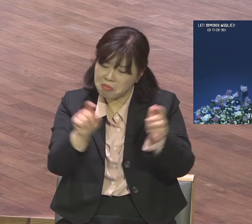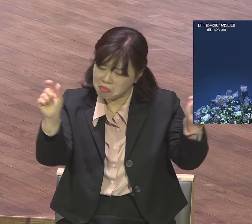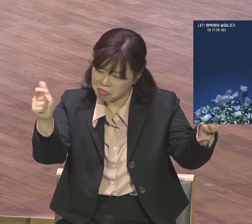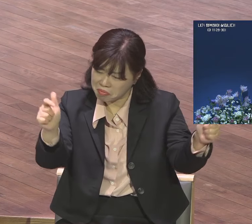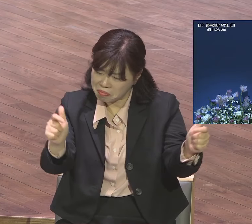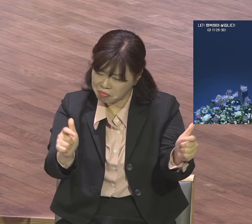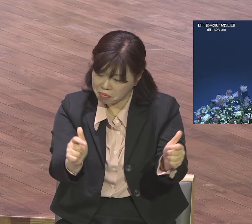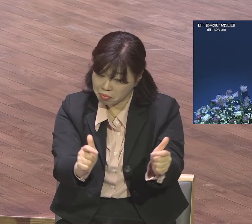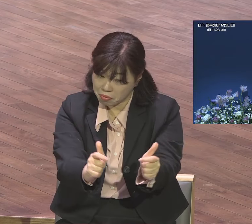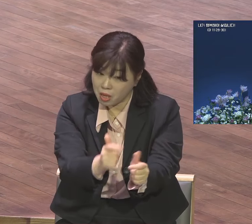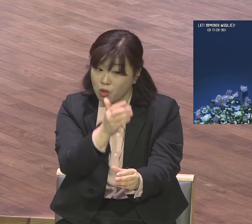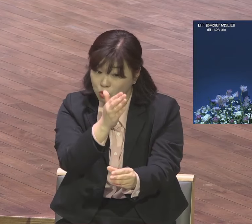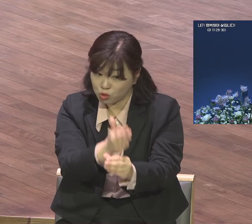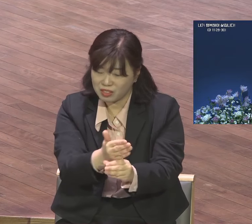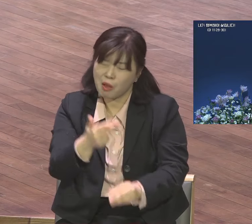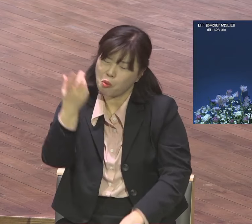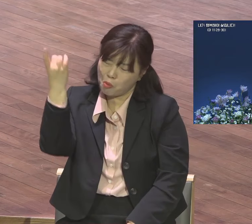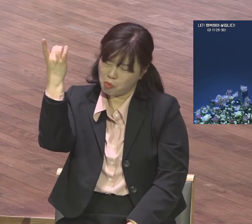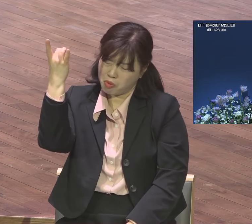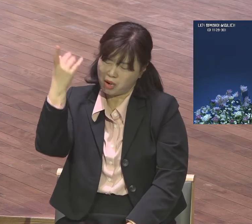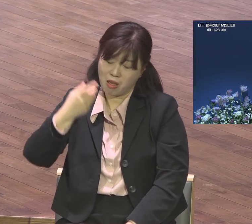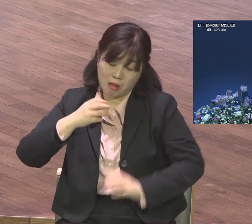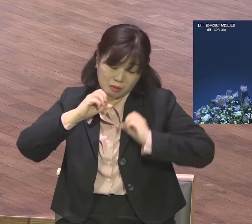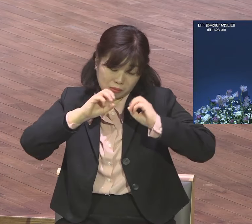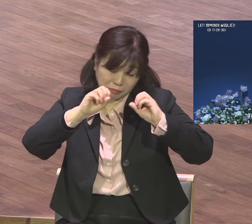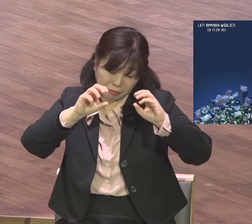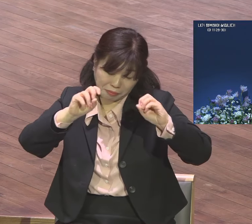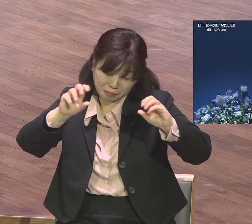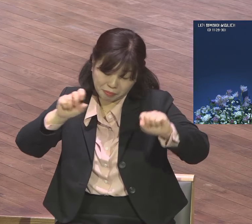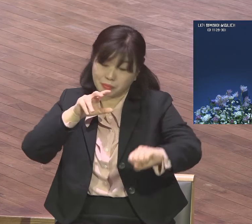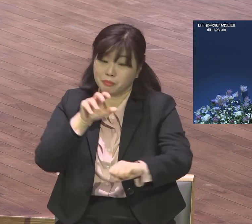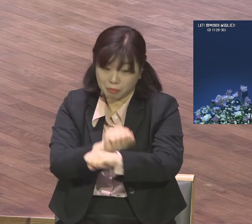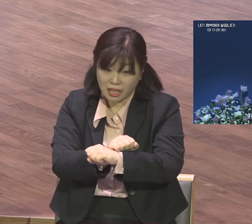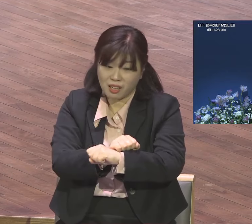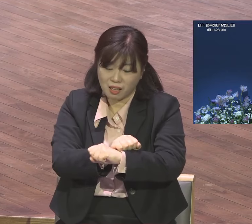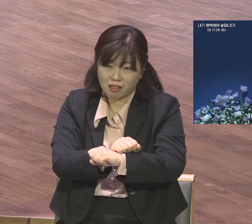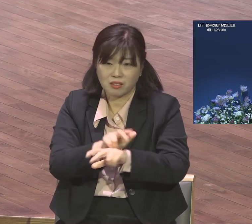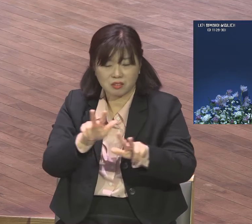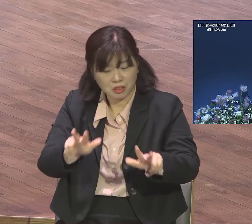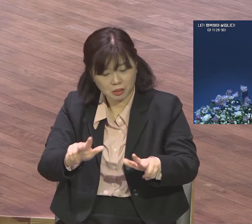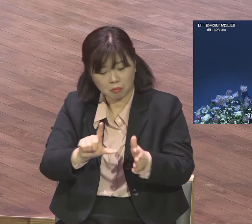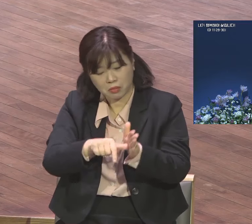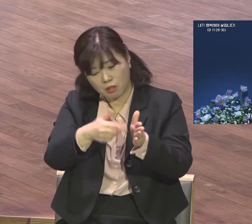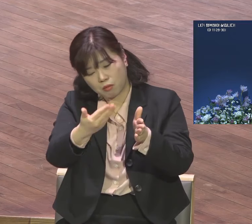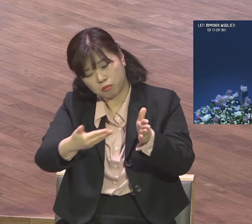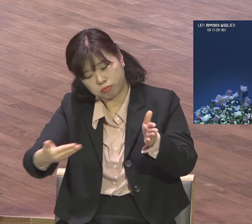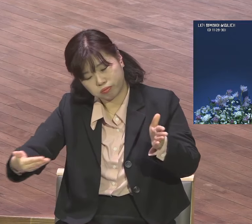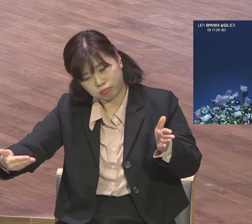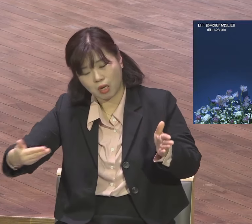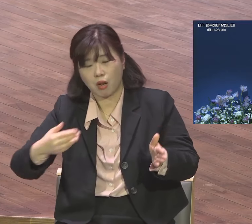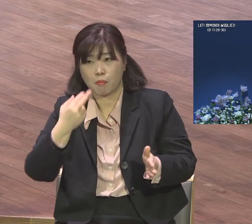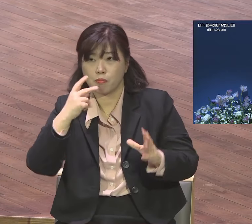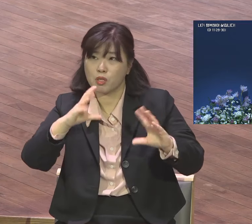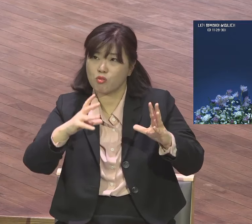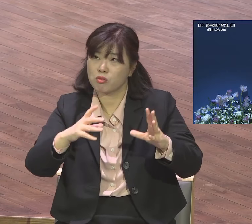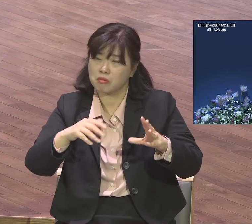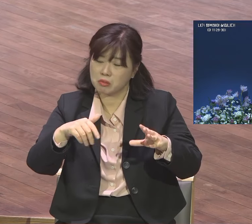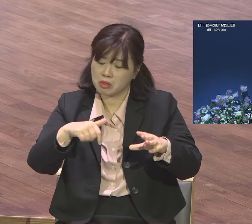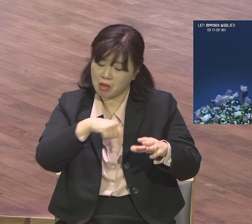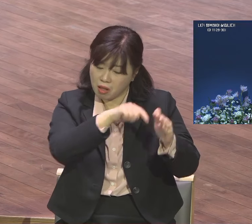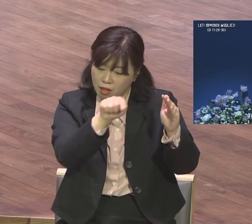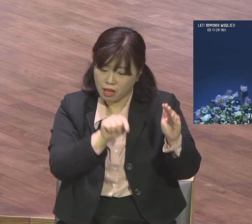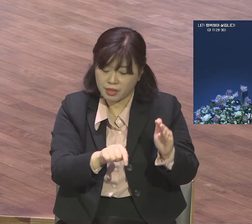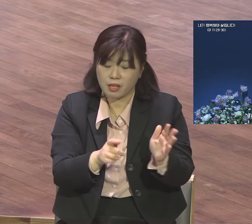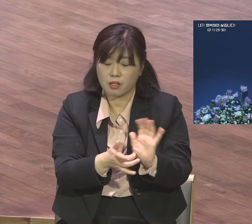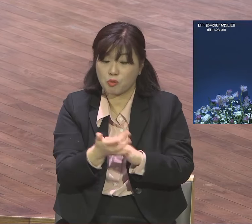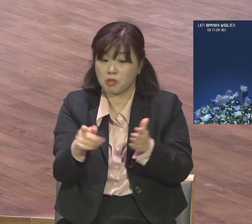나라가 선교를 받아야 될 나라로 변해버린 것입니다. 얼마나 안타깝습니까? 그래서 이번에 그 영적